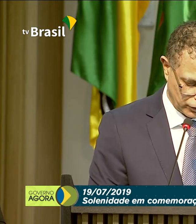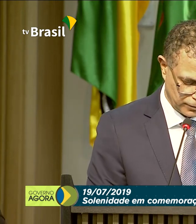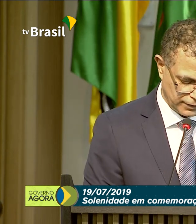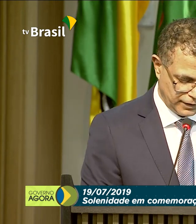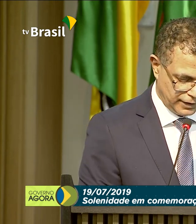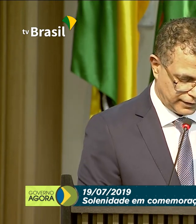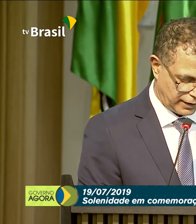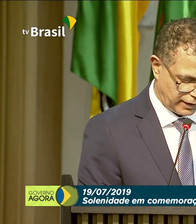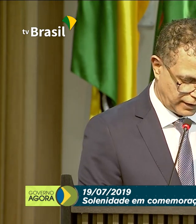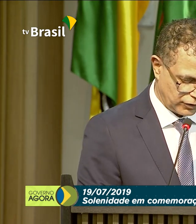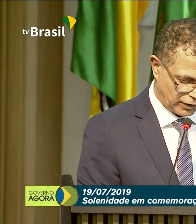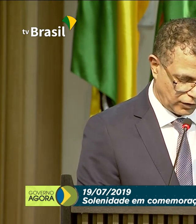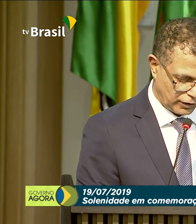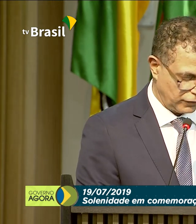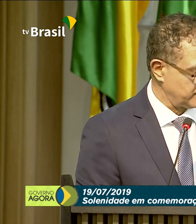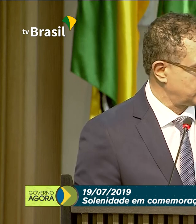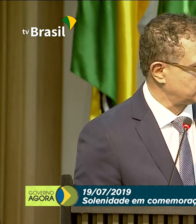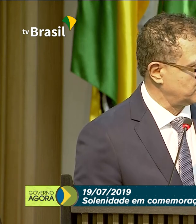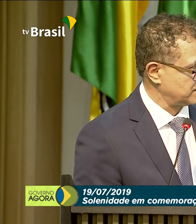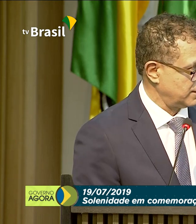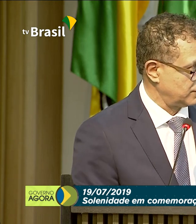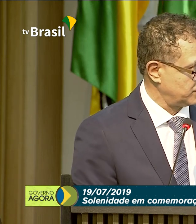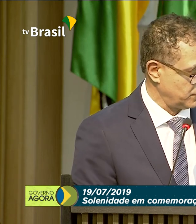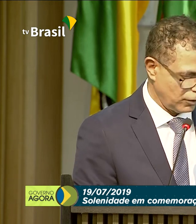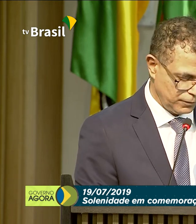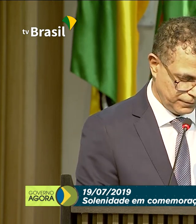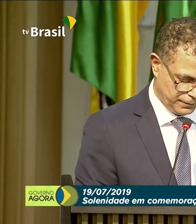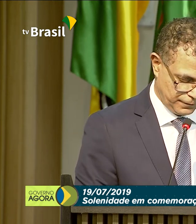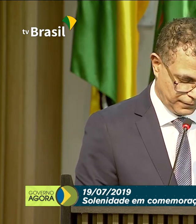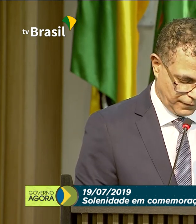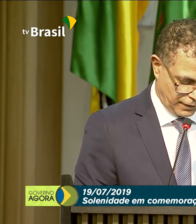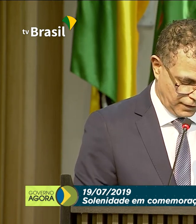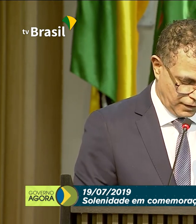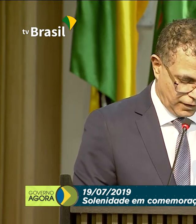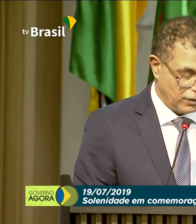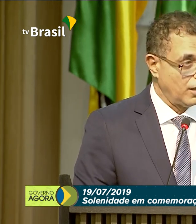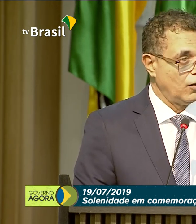Walter Feldman, secretário-geral da Confederação Brasileira de Futebol,